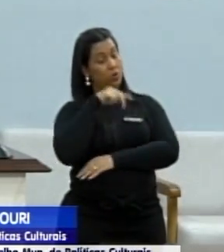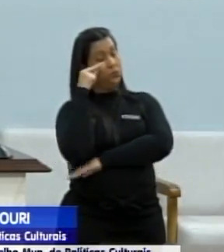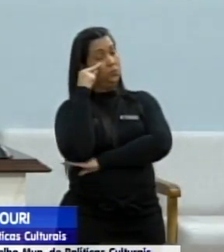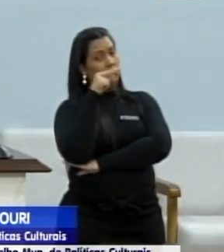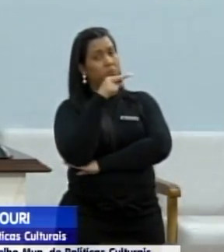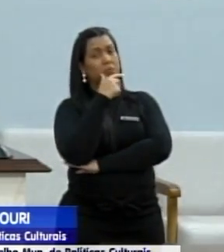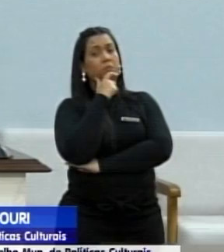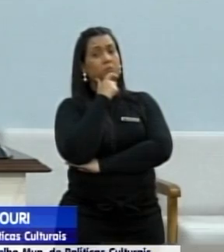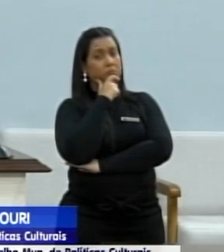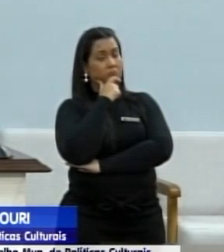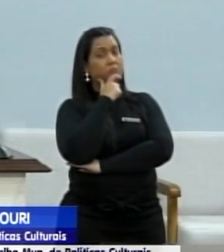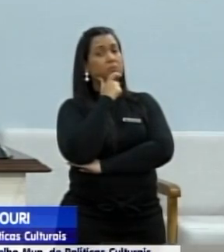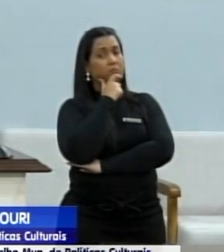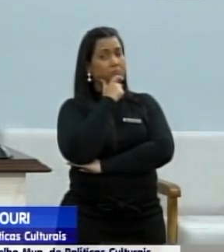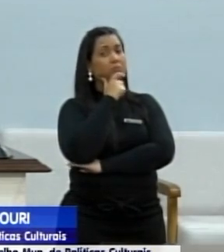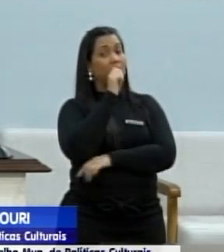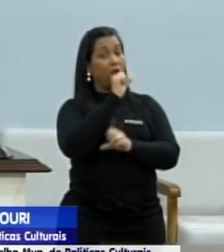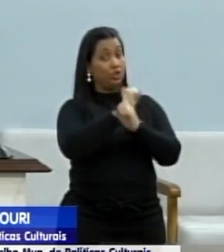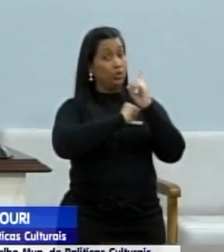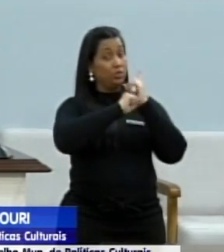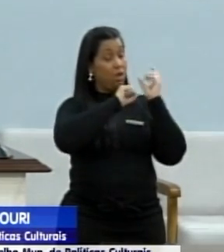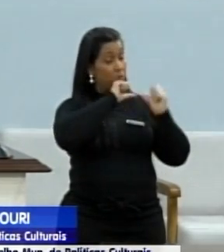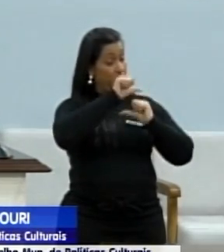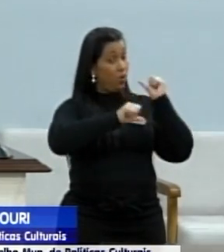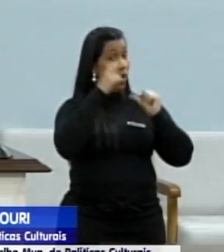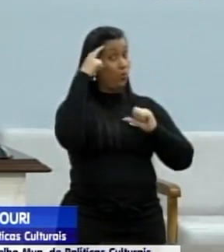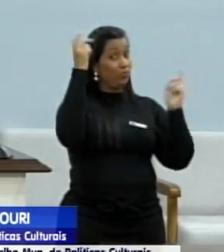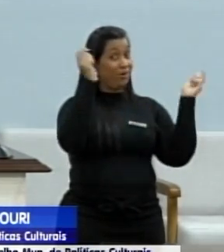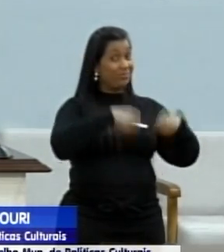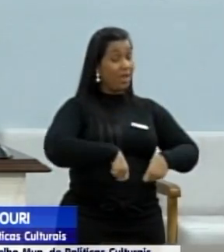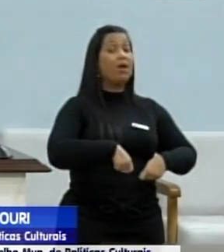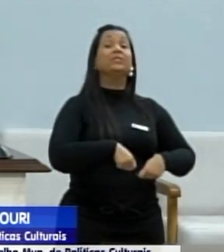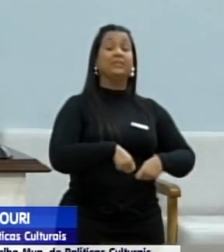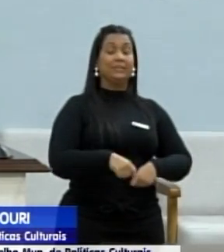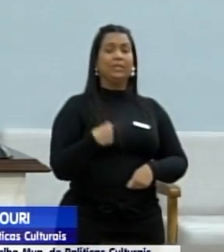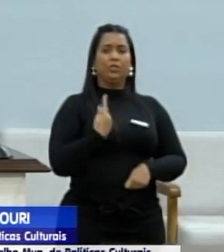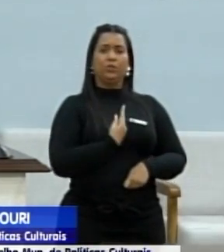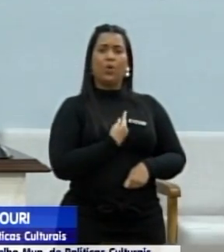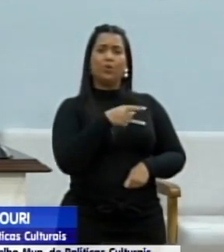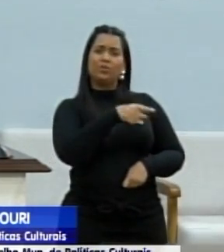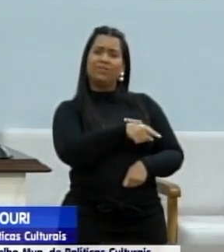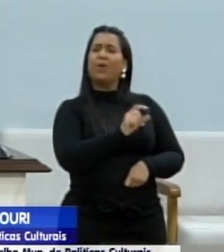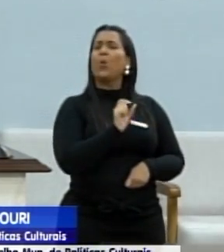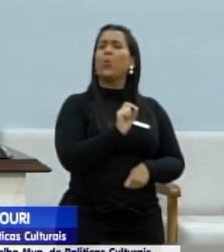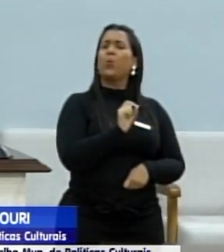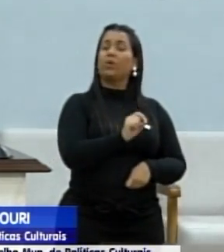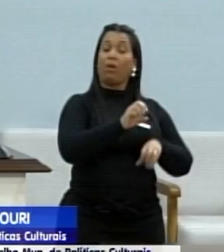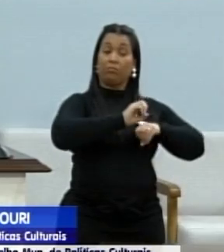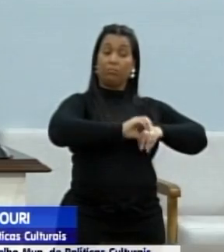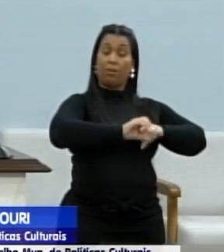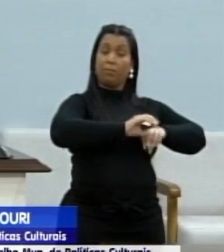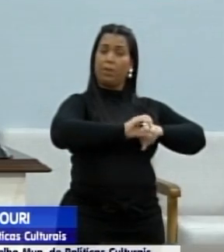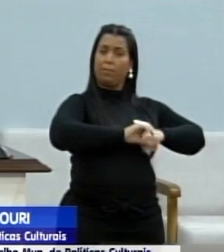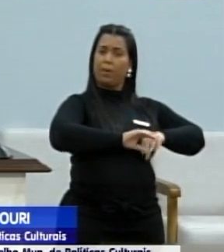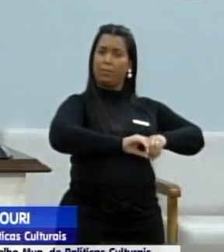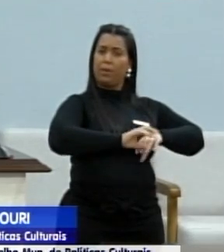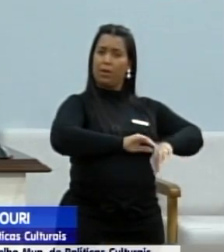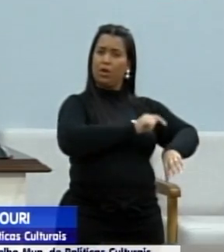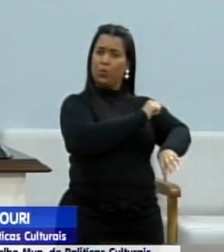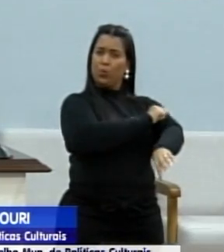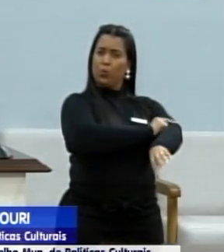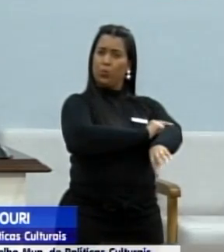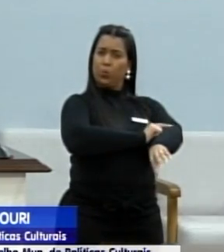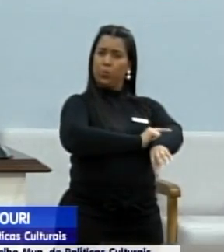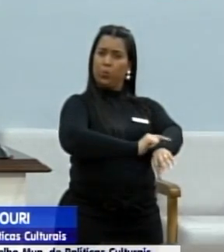a transformação social que a cultura possibilita, a gente vê esse papel de educação e muitas vezes de um